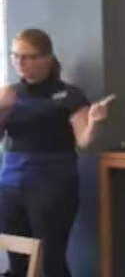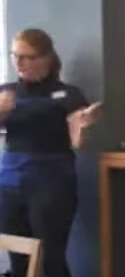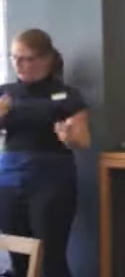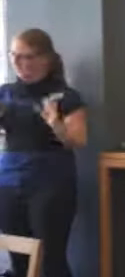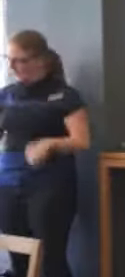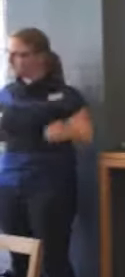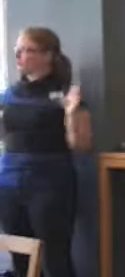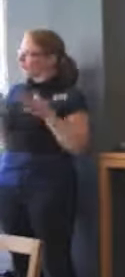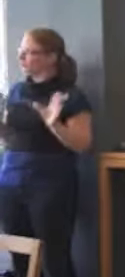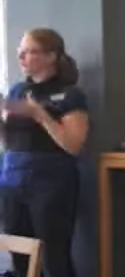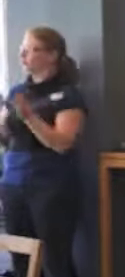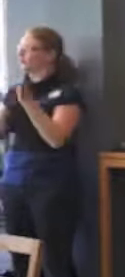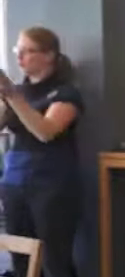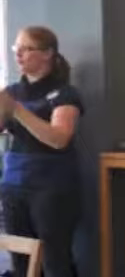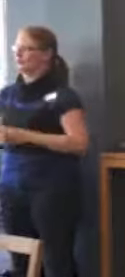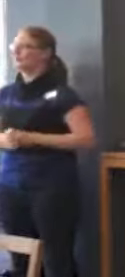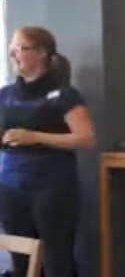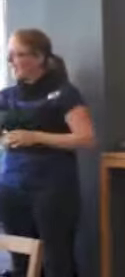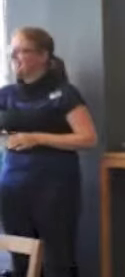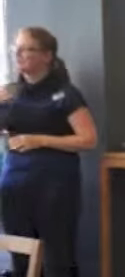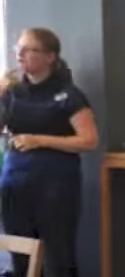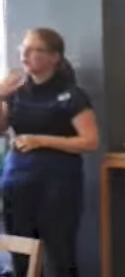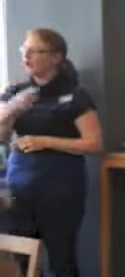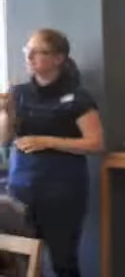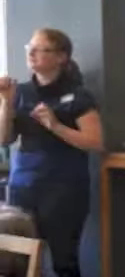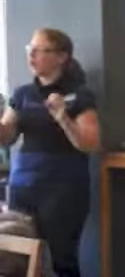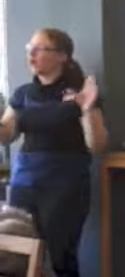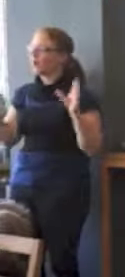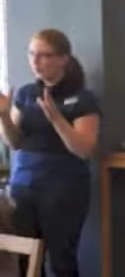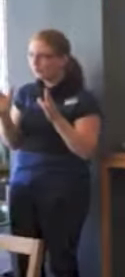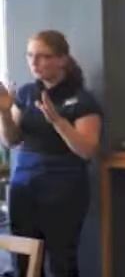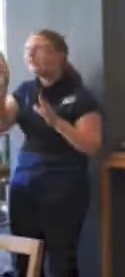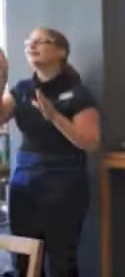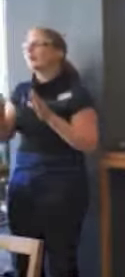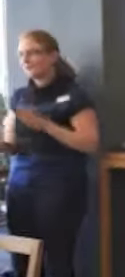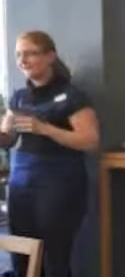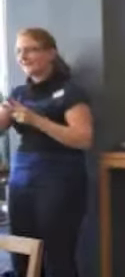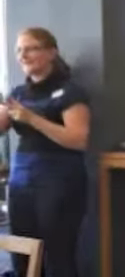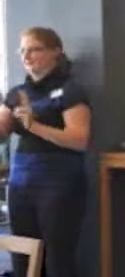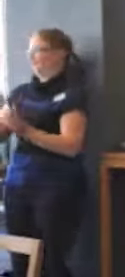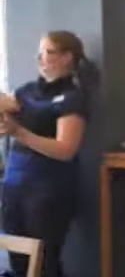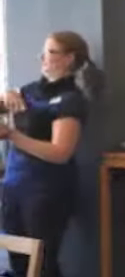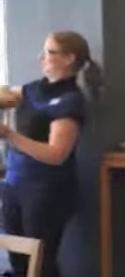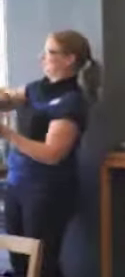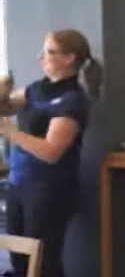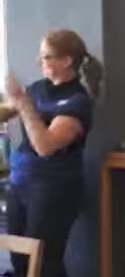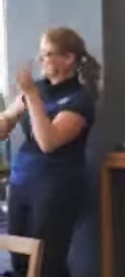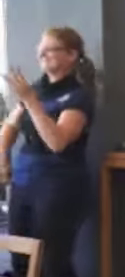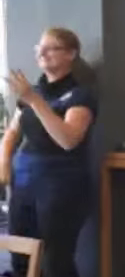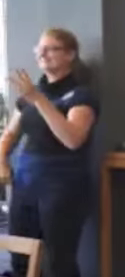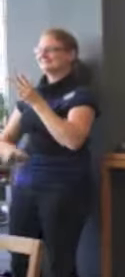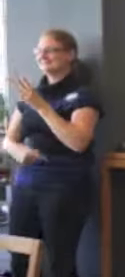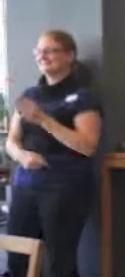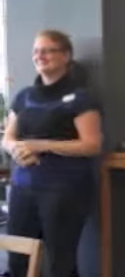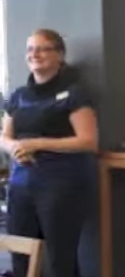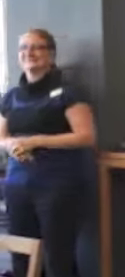kort. Fel. Jag sa att ni ska vara korta, konkreta och roliga. Tack,